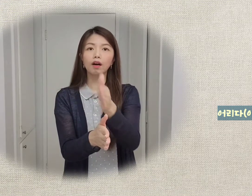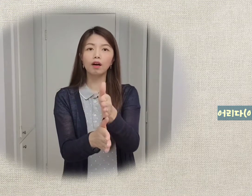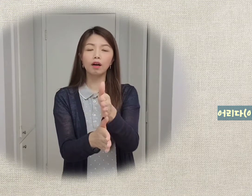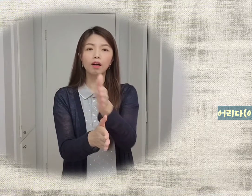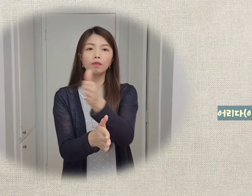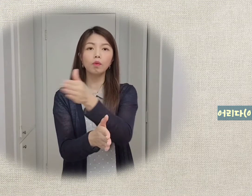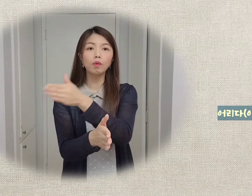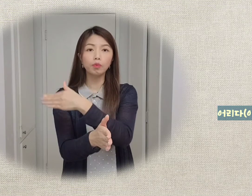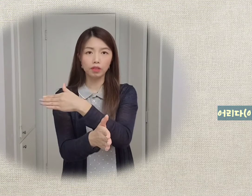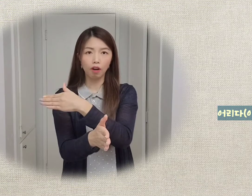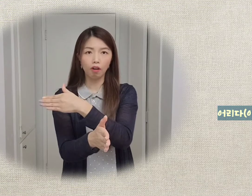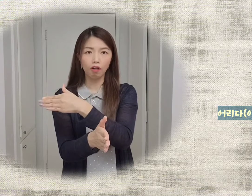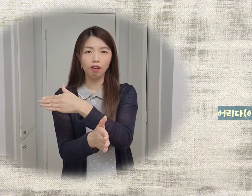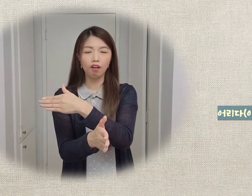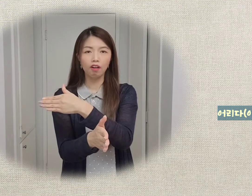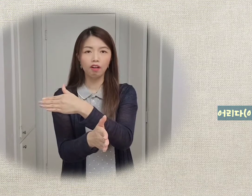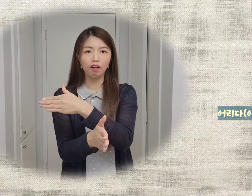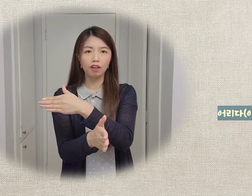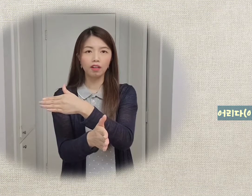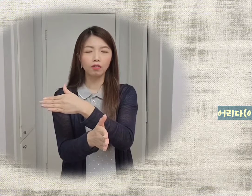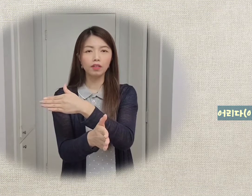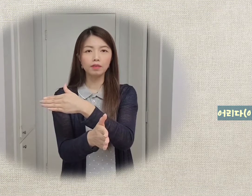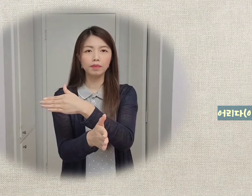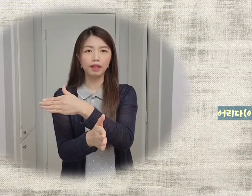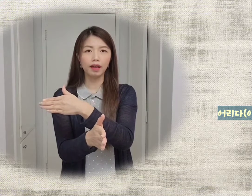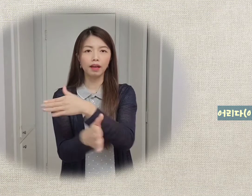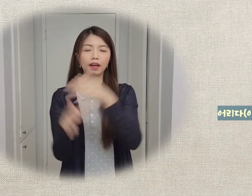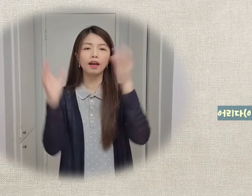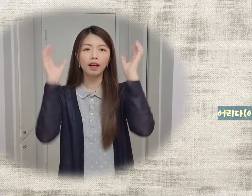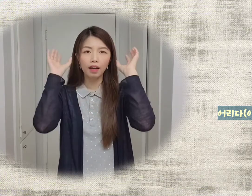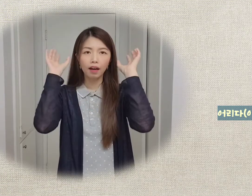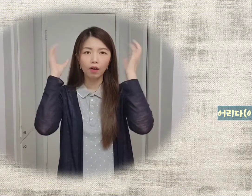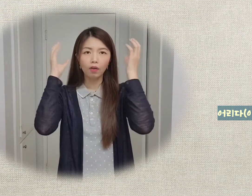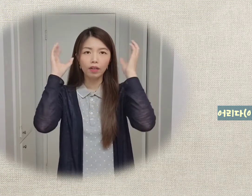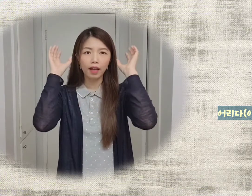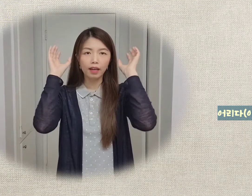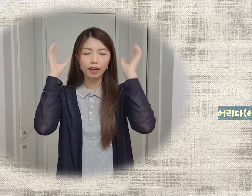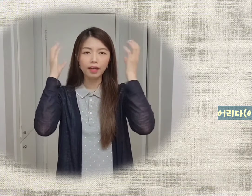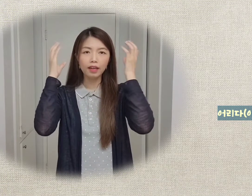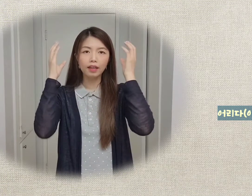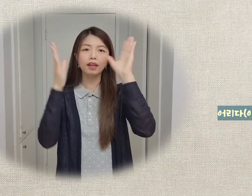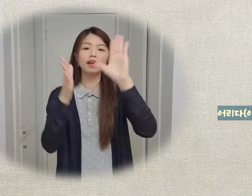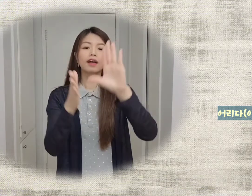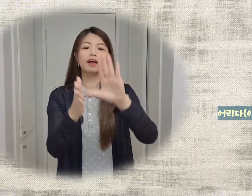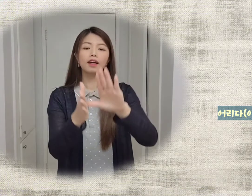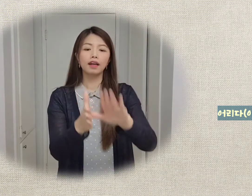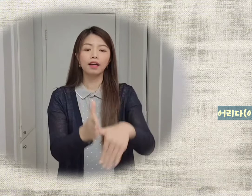돼요. 뭐뭐부터 이런 뜻입니다. 어린아이